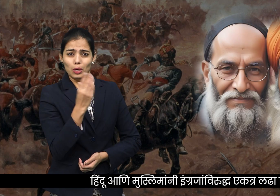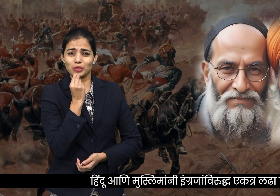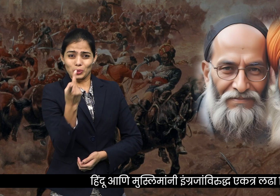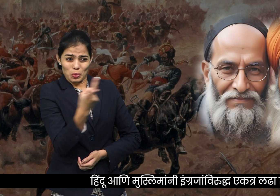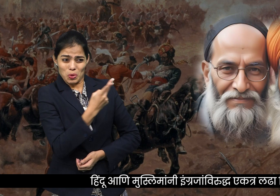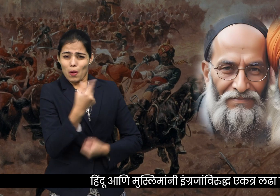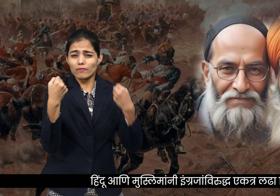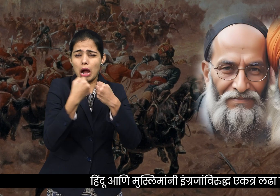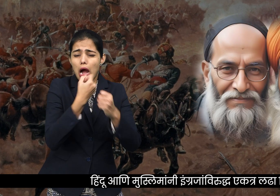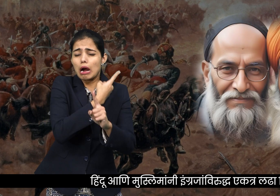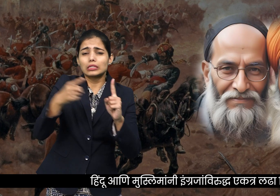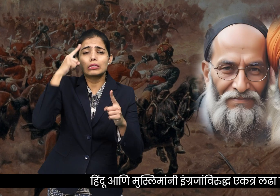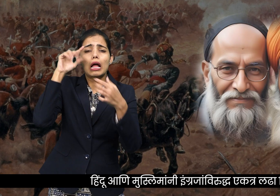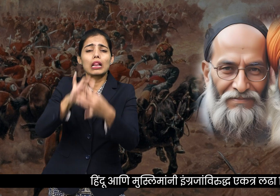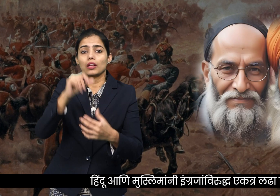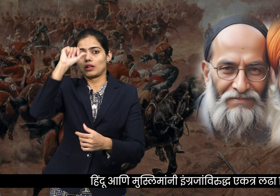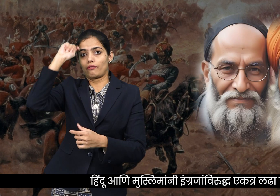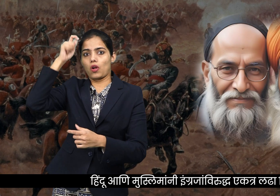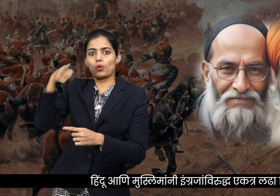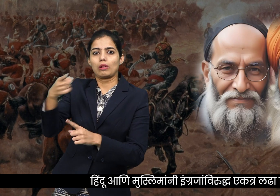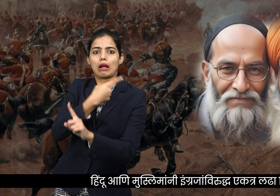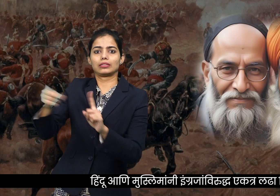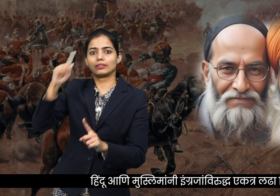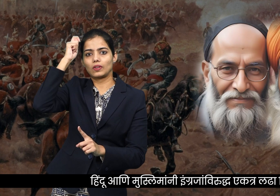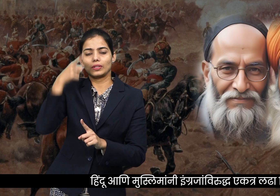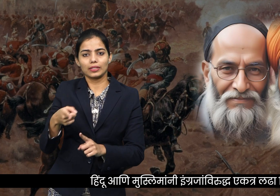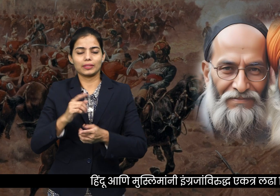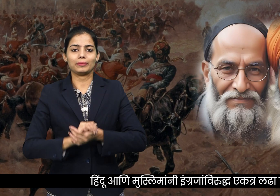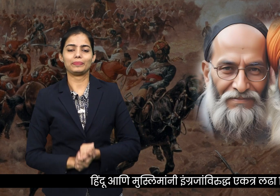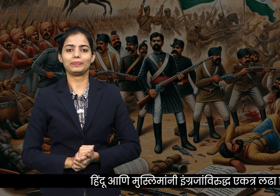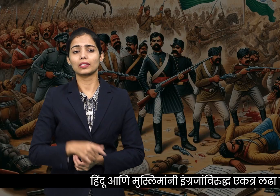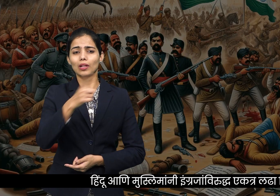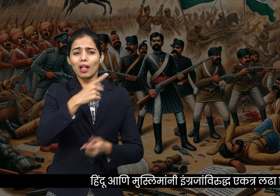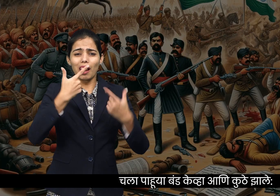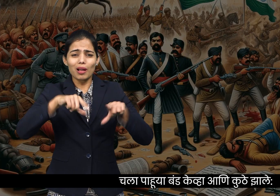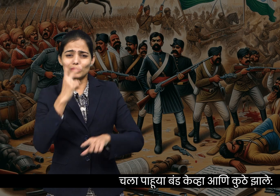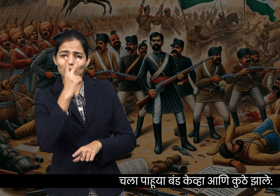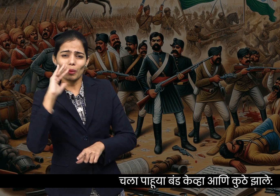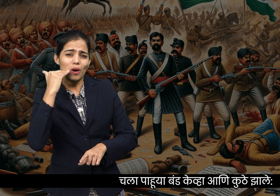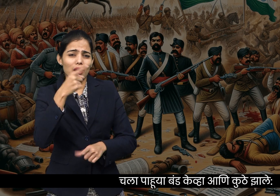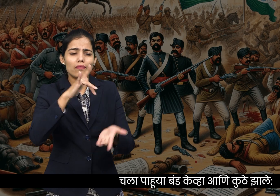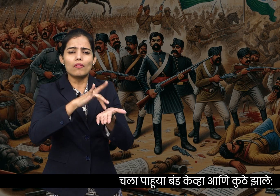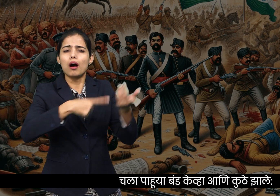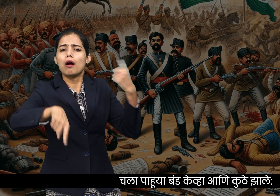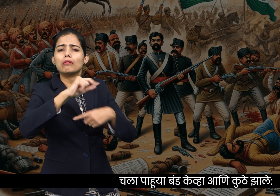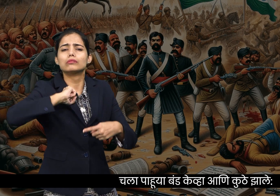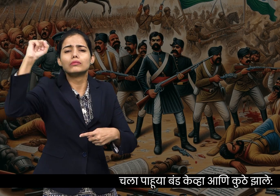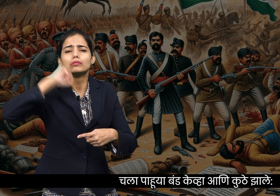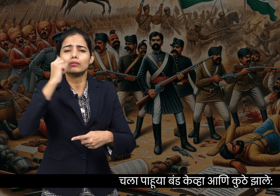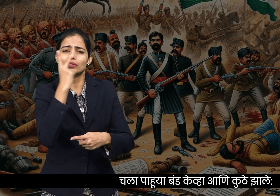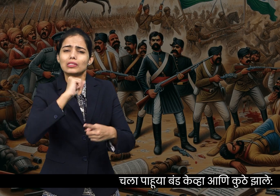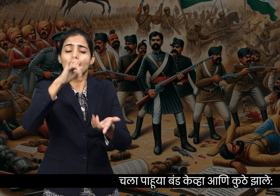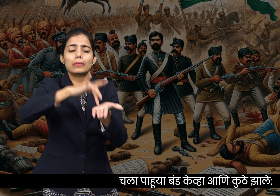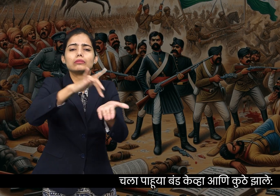हिंदू आणि मुसलमानी इंग्रजांविरुद्ध एकत्र लढा दिला. चला पाहूया बंड केव्हा